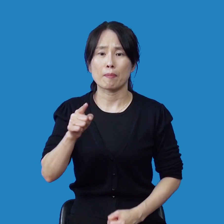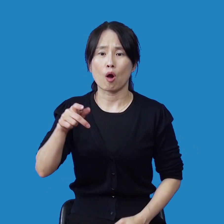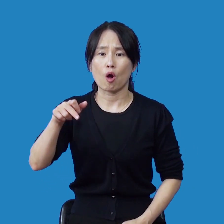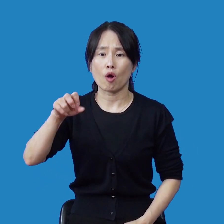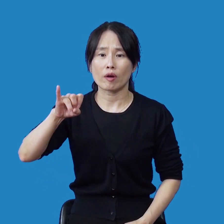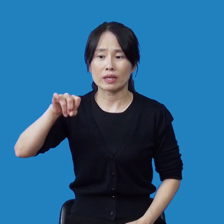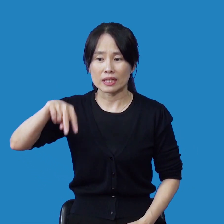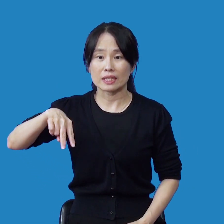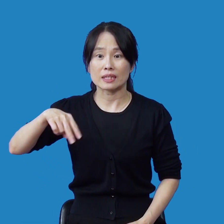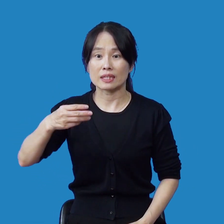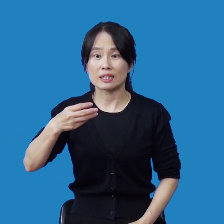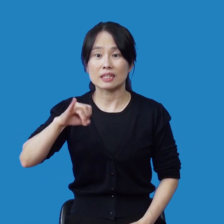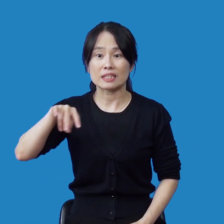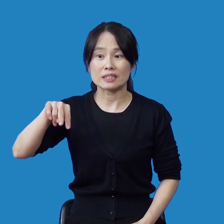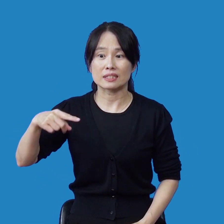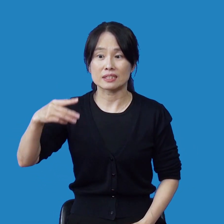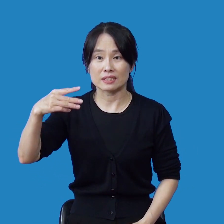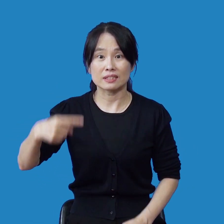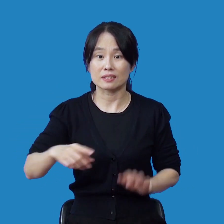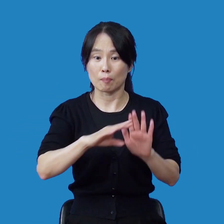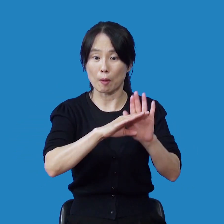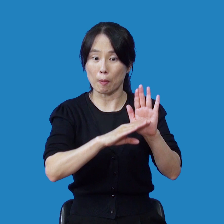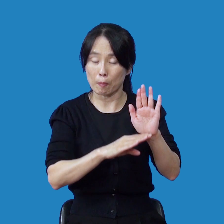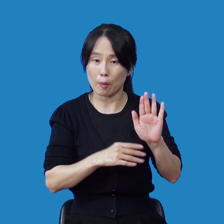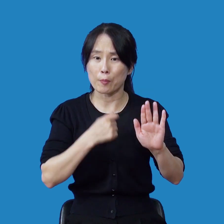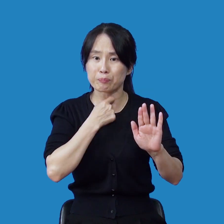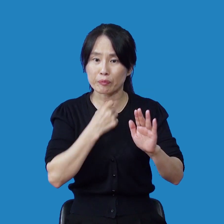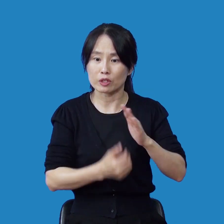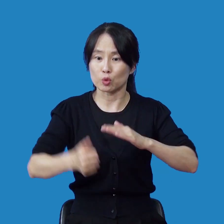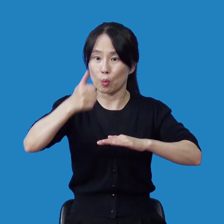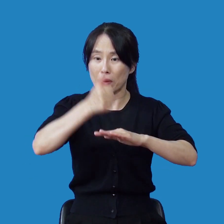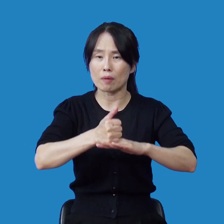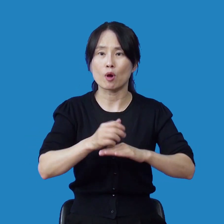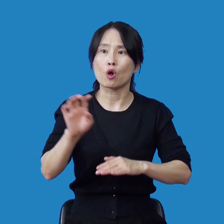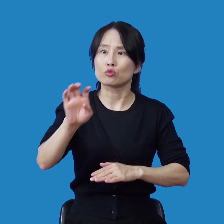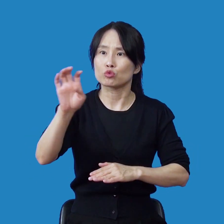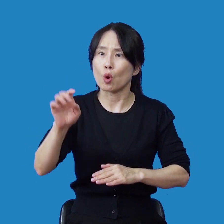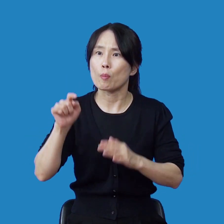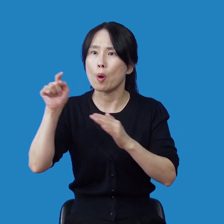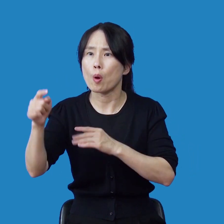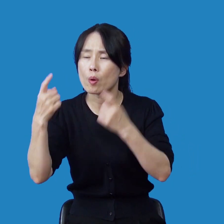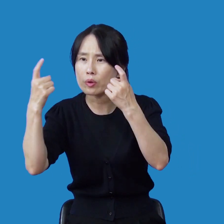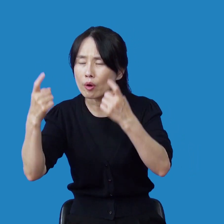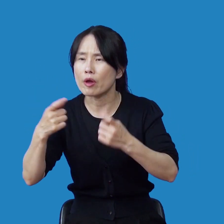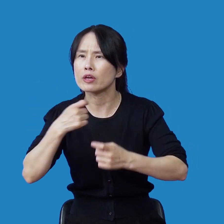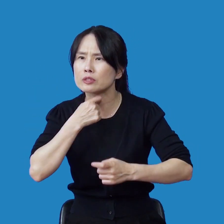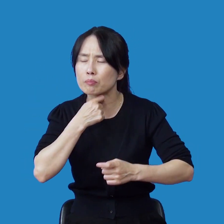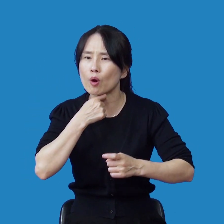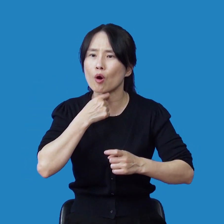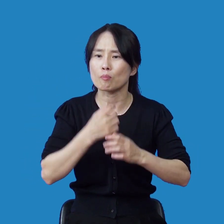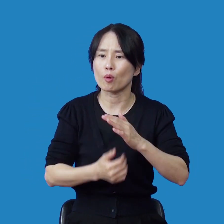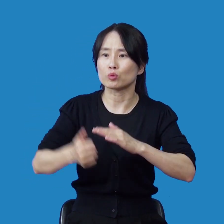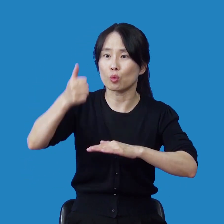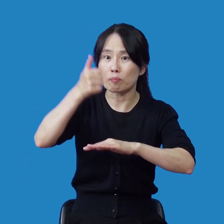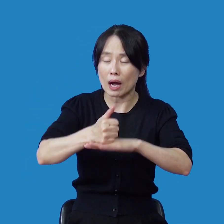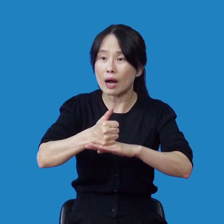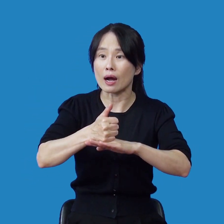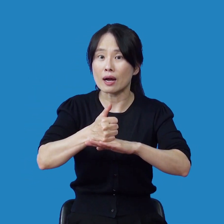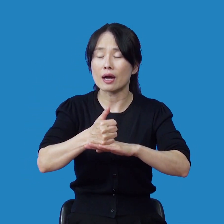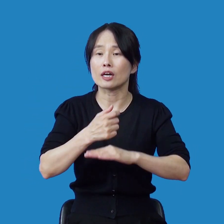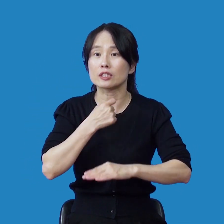버킷리스트라고 해서 무슨 뉴질랜드에도 가보고 유럽에도 가보고 그러는데, 버킷리스트는 그런 것이